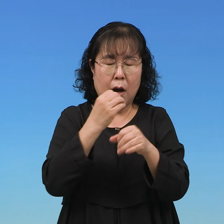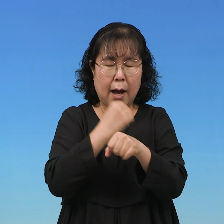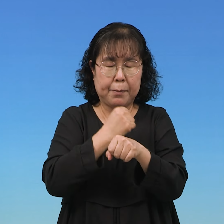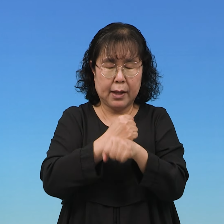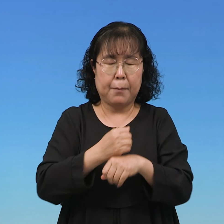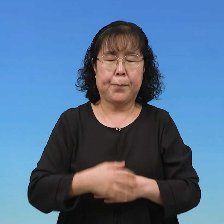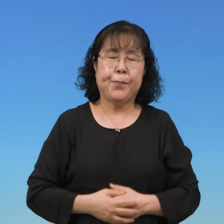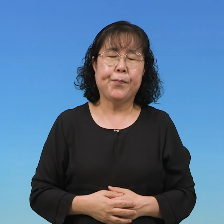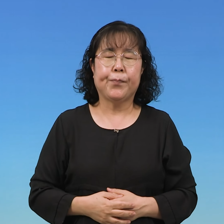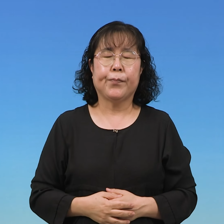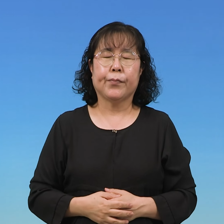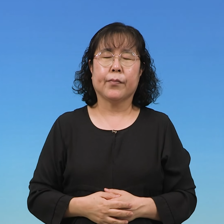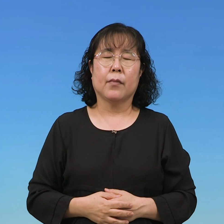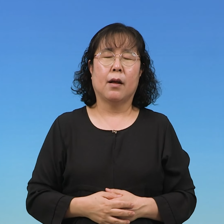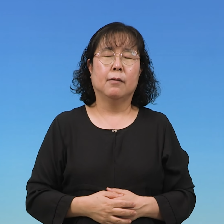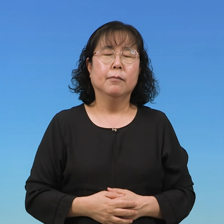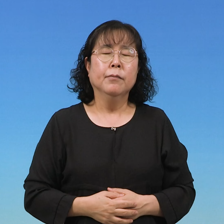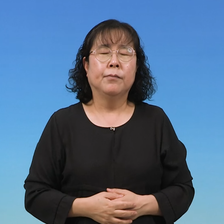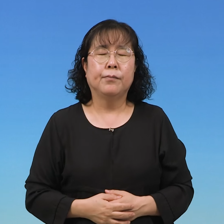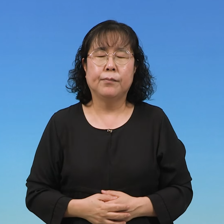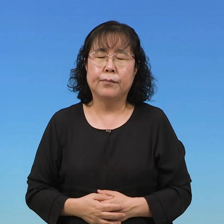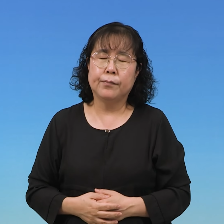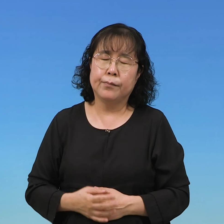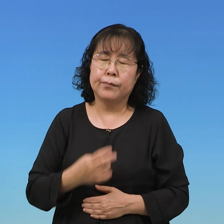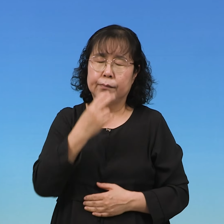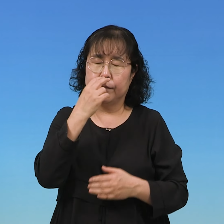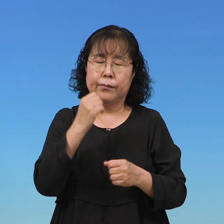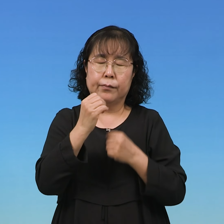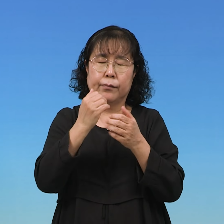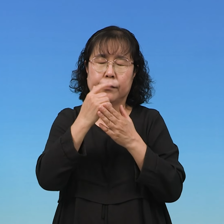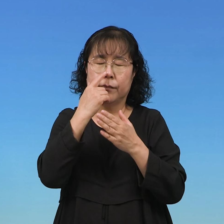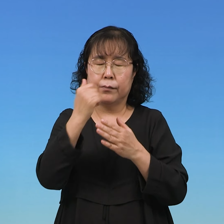같이 기도하시겠습니다. 살아계신 하나님 아버지,